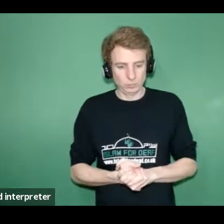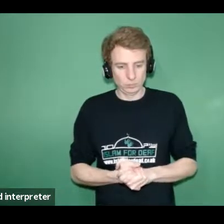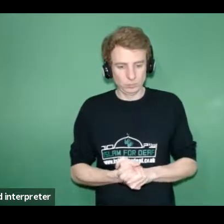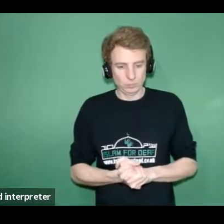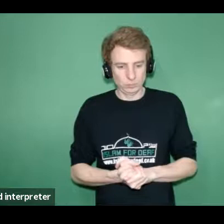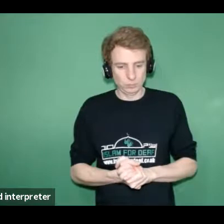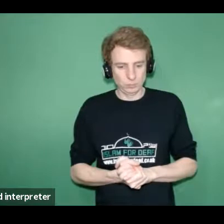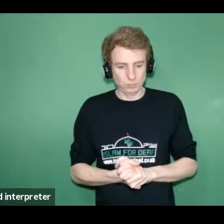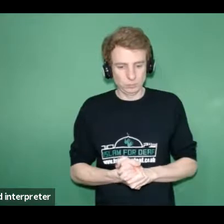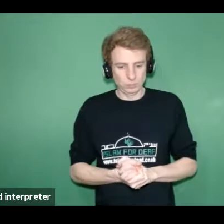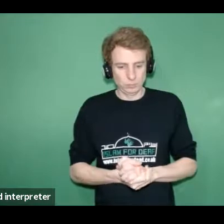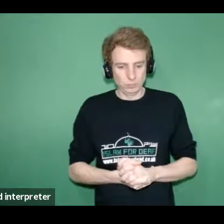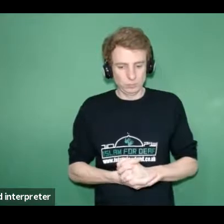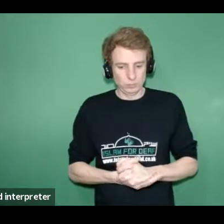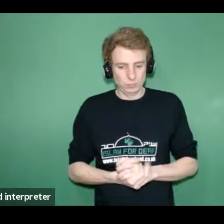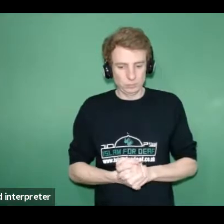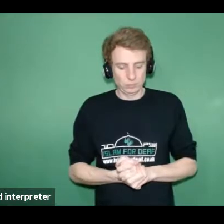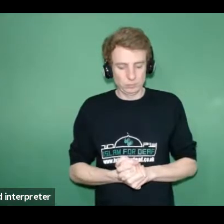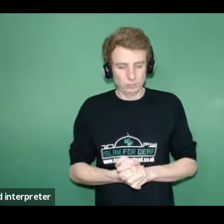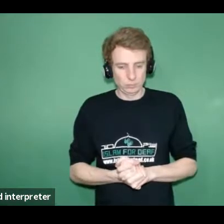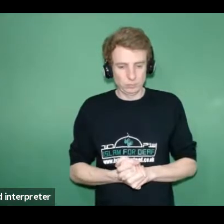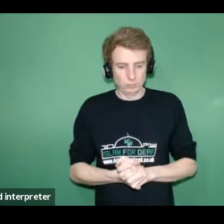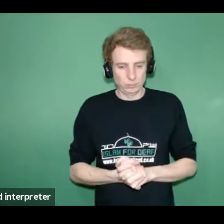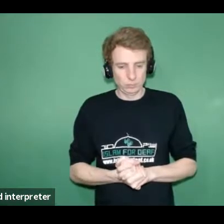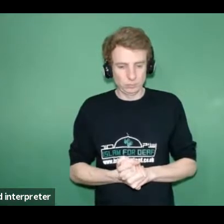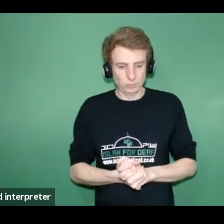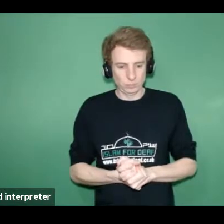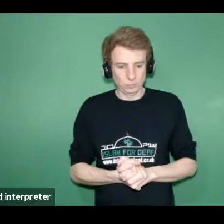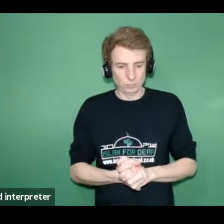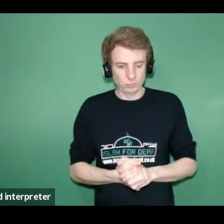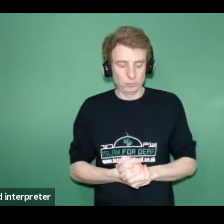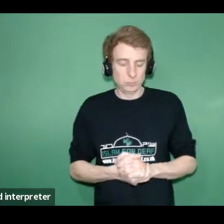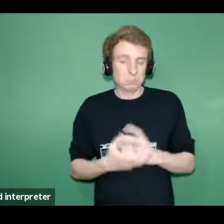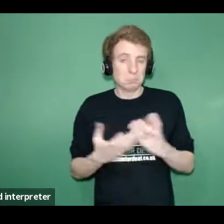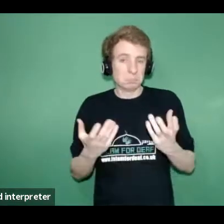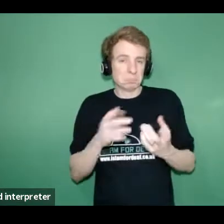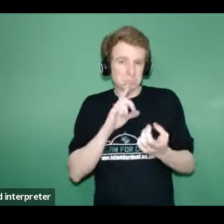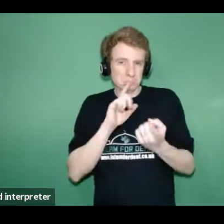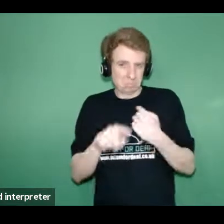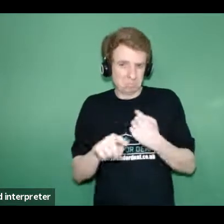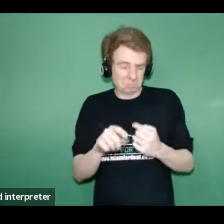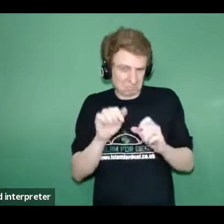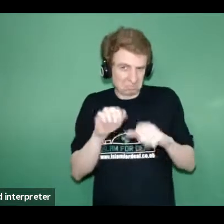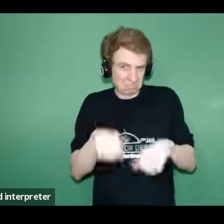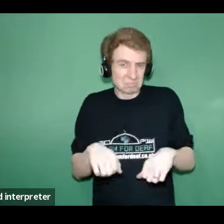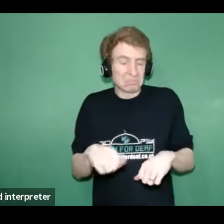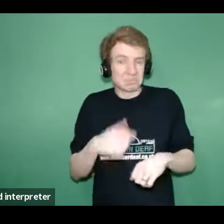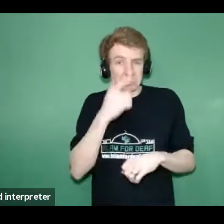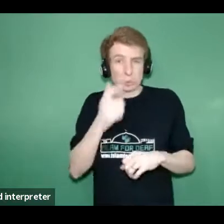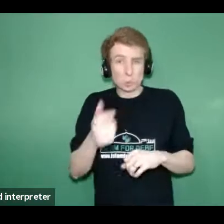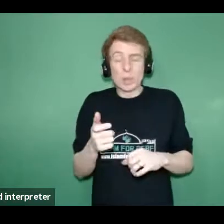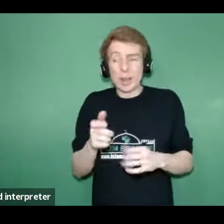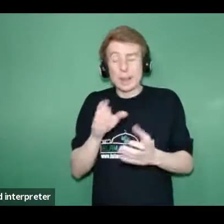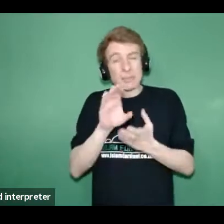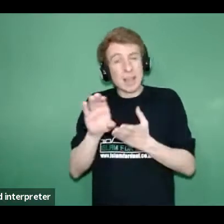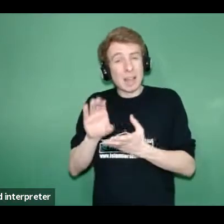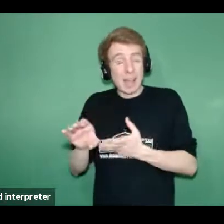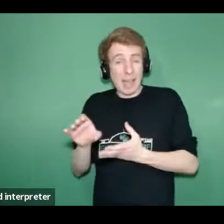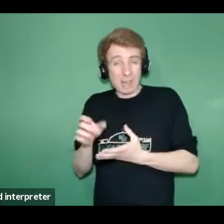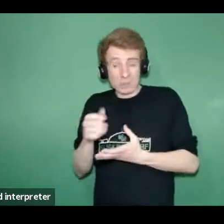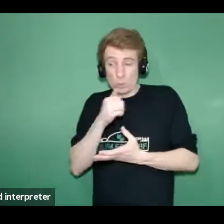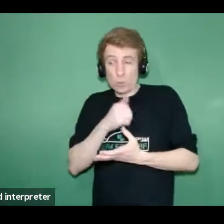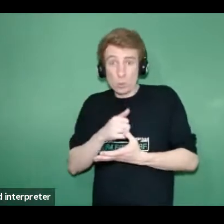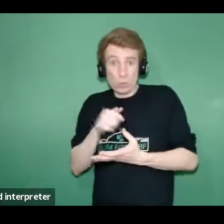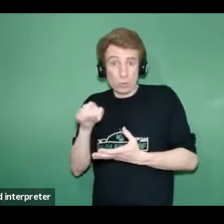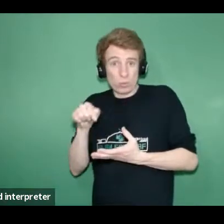والفقير. So it's permissible to feed people through zakah if we can ascertain that